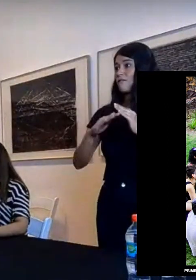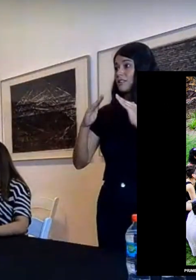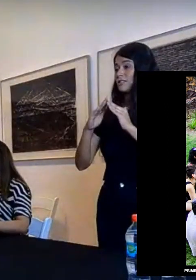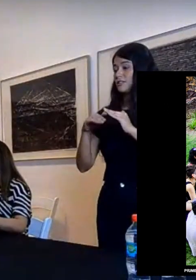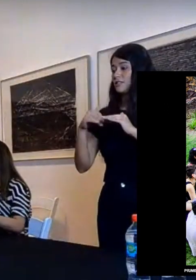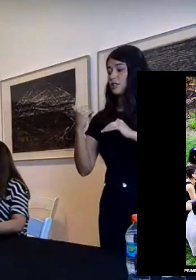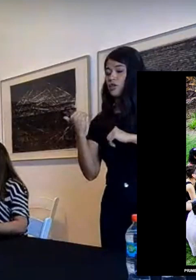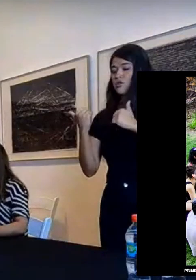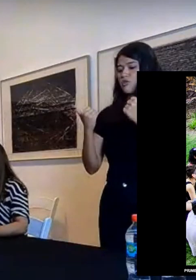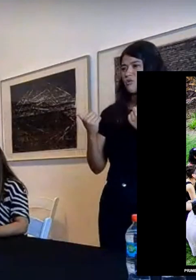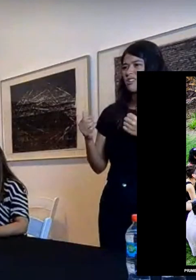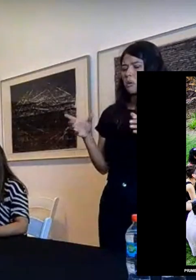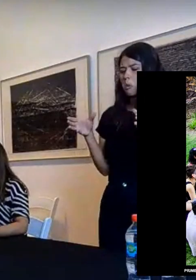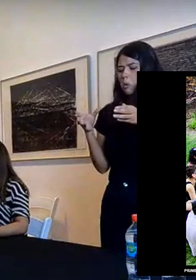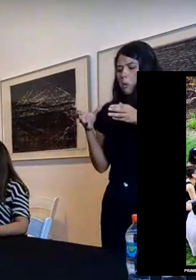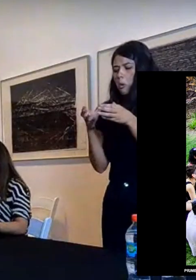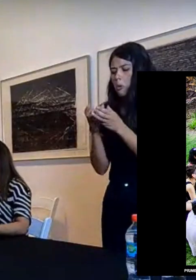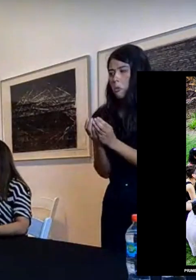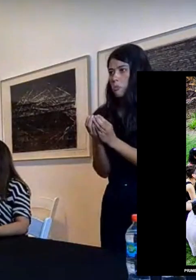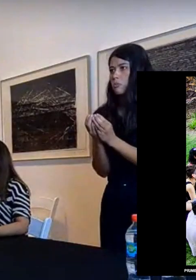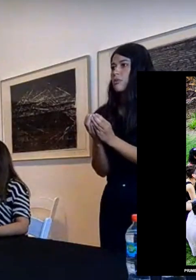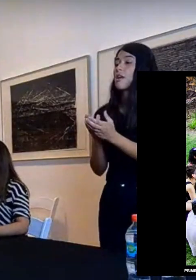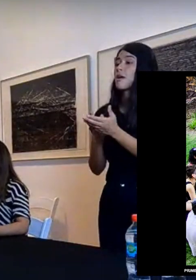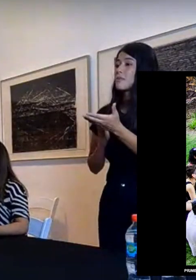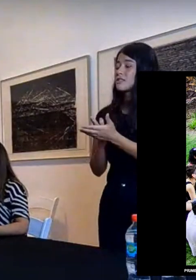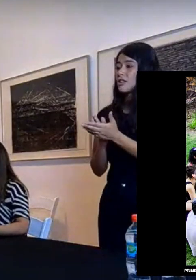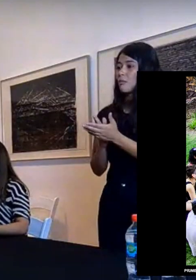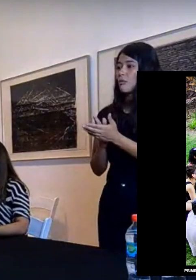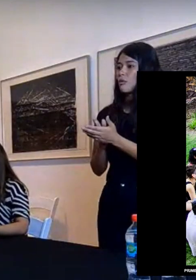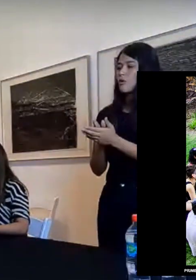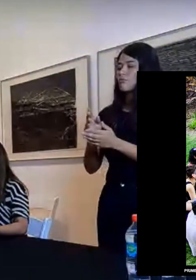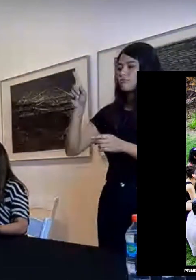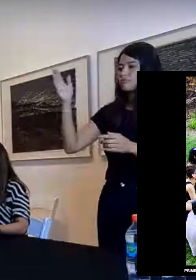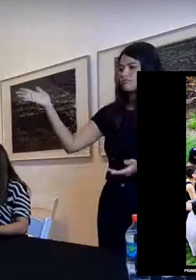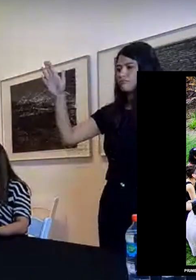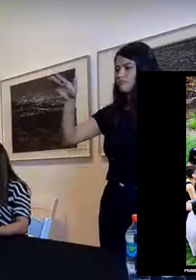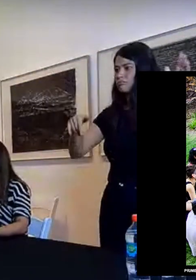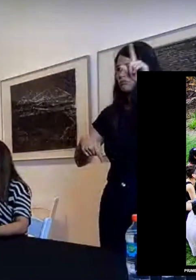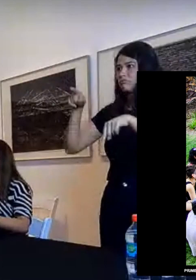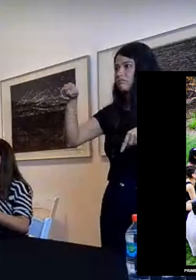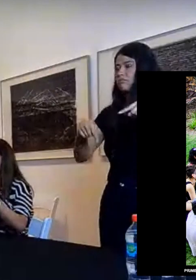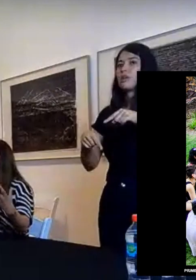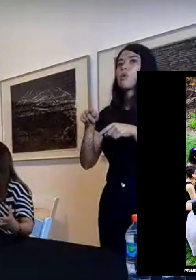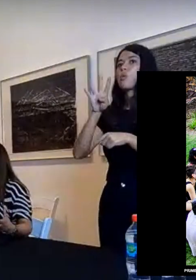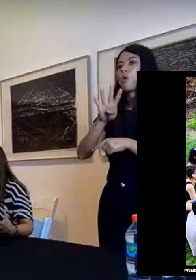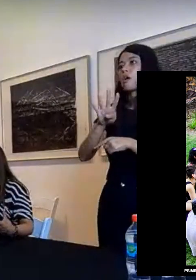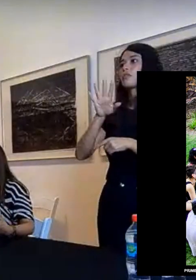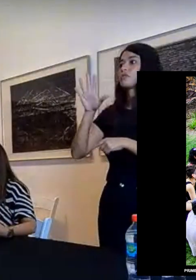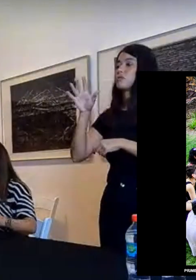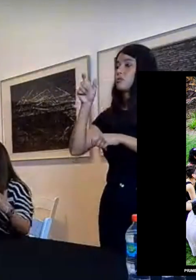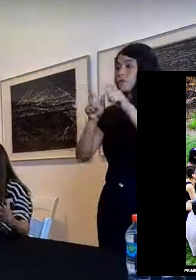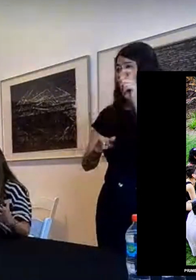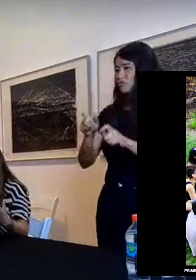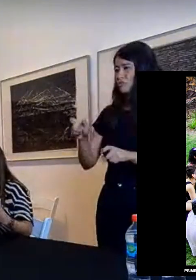minuto eran un círculo muy pequeño. Partimos con encuentros que eran de 4 a 5 personas, teníamos un